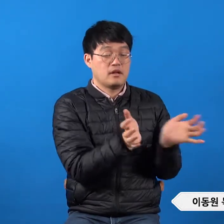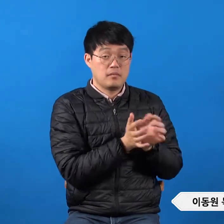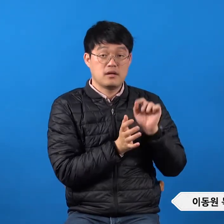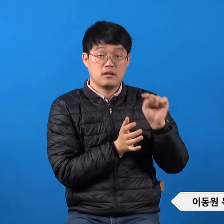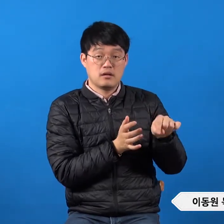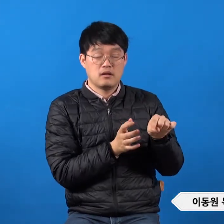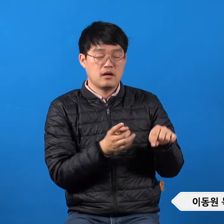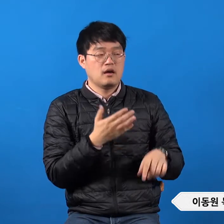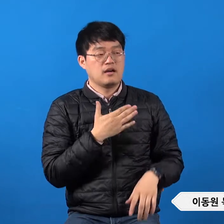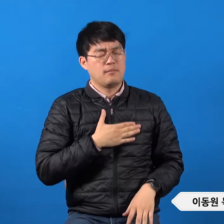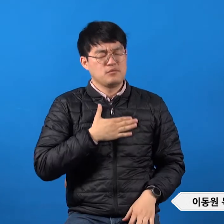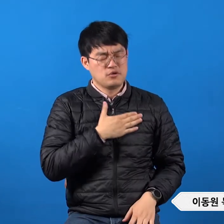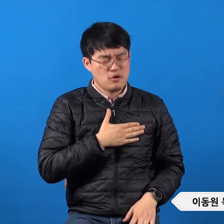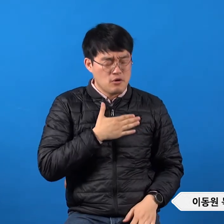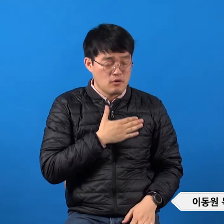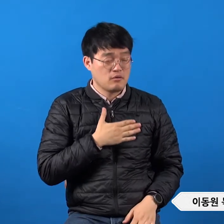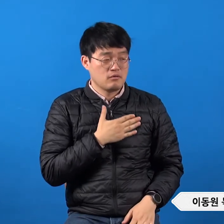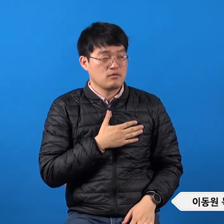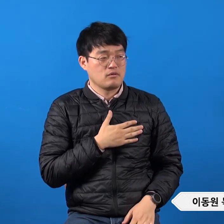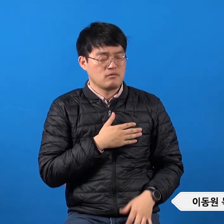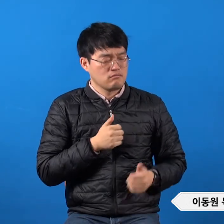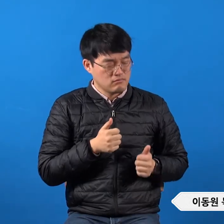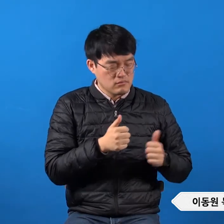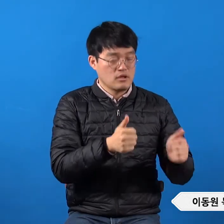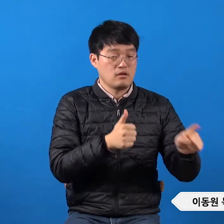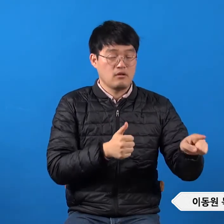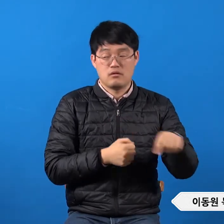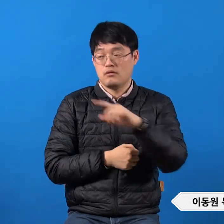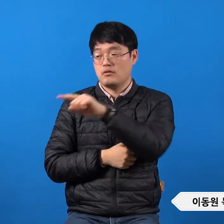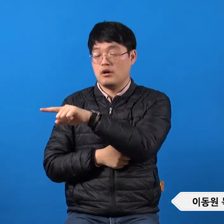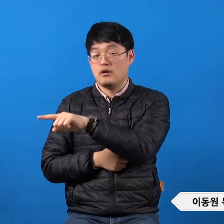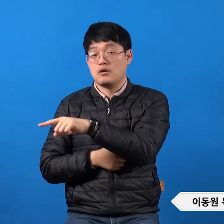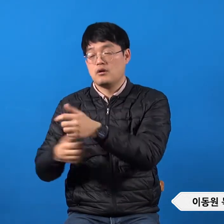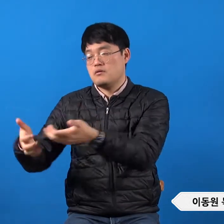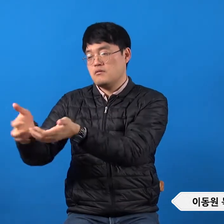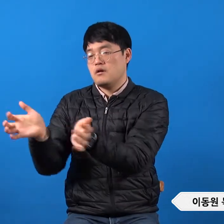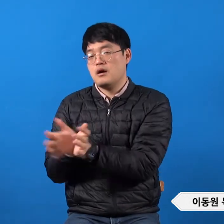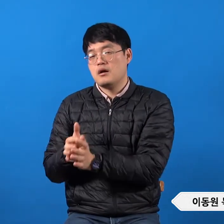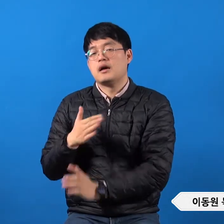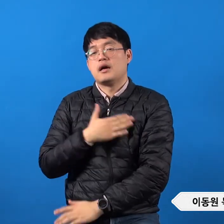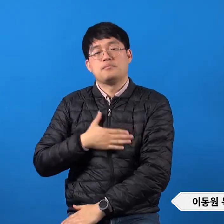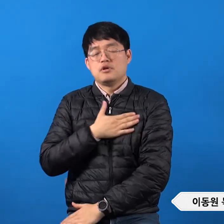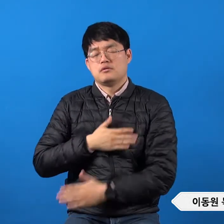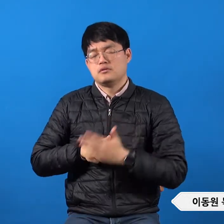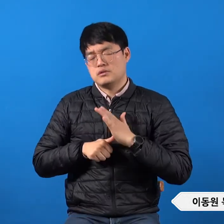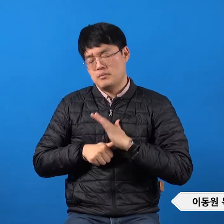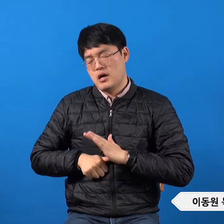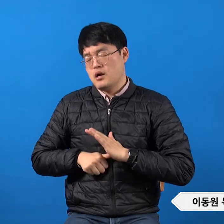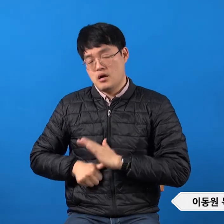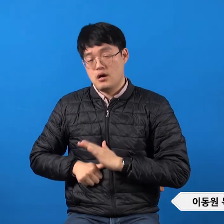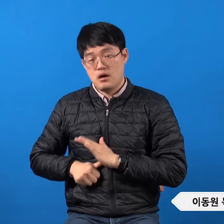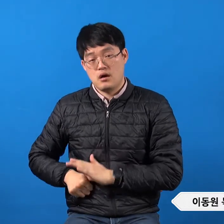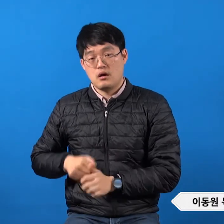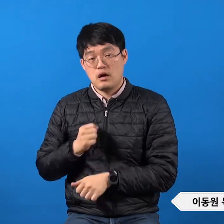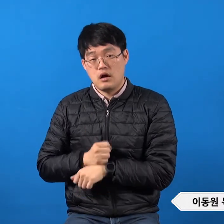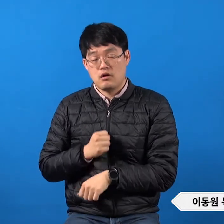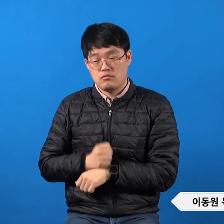에피큐리안은 감정에 충실할 것을 가르치지만 스토익은 감정을 최대한